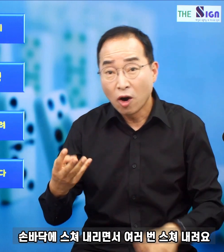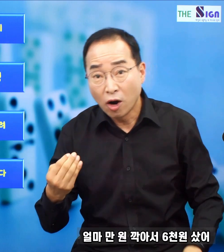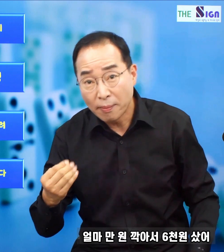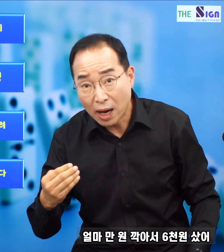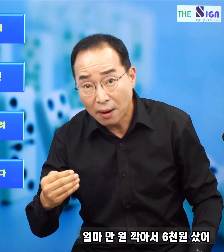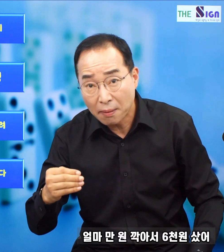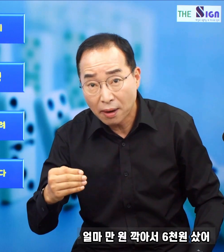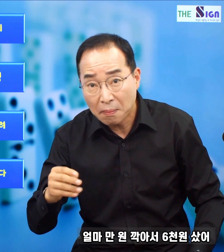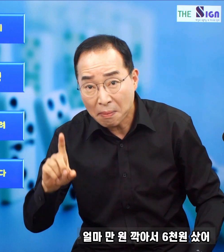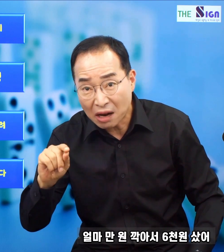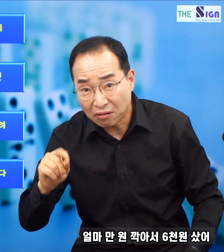얼마? 10,000원.